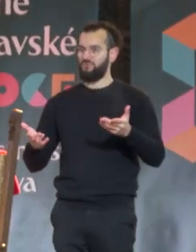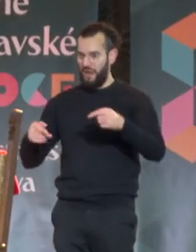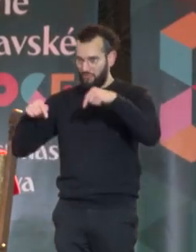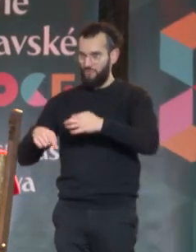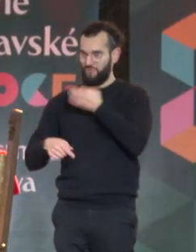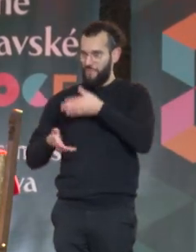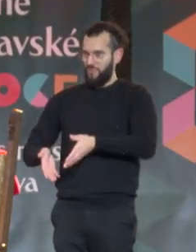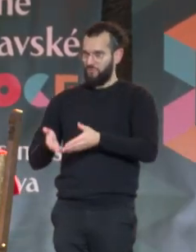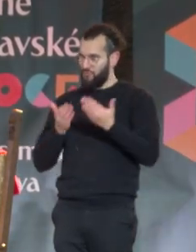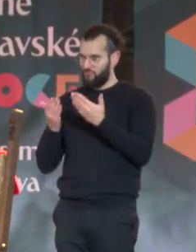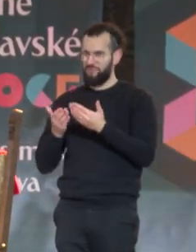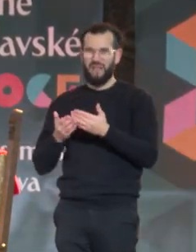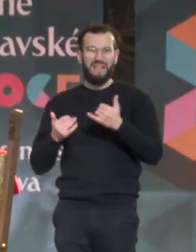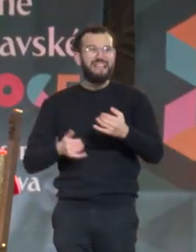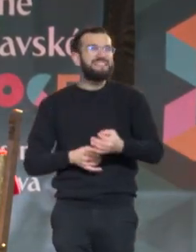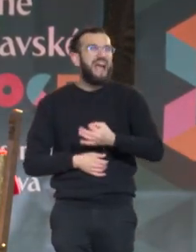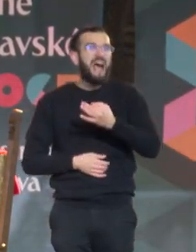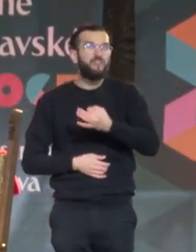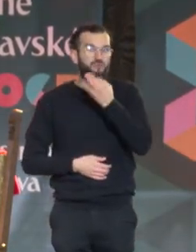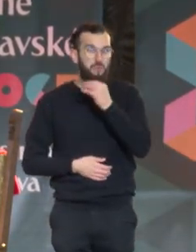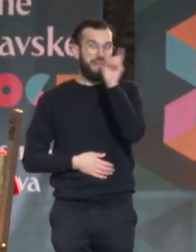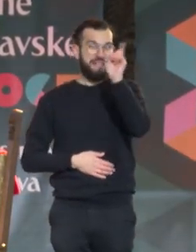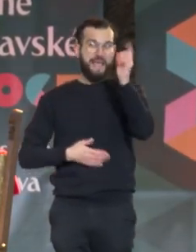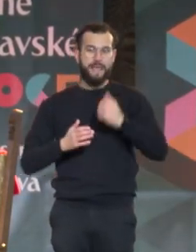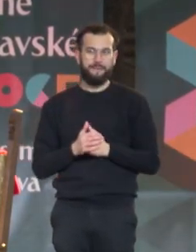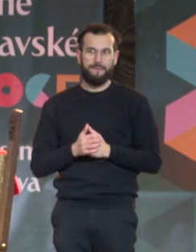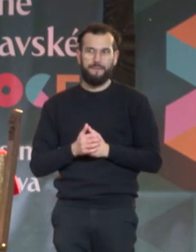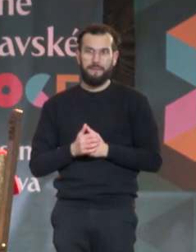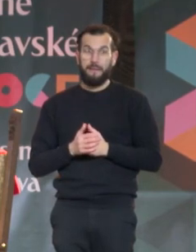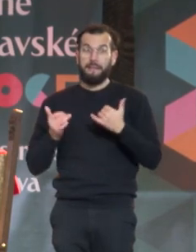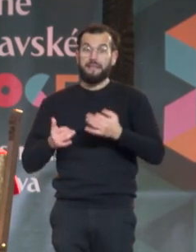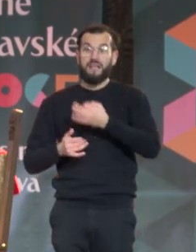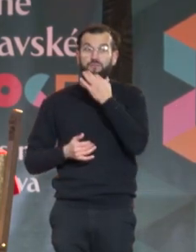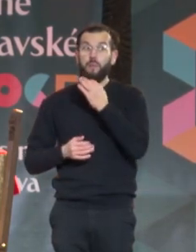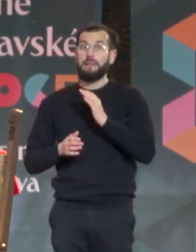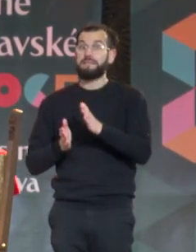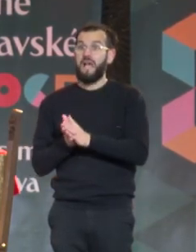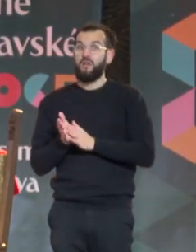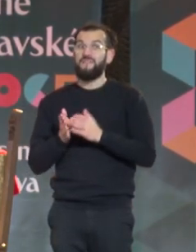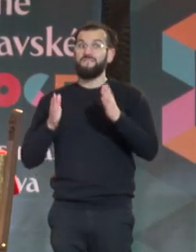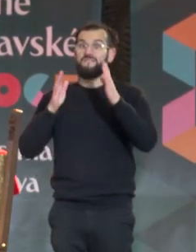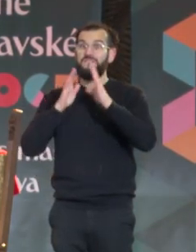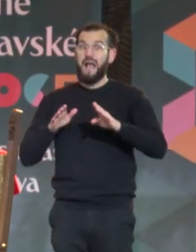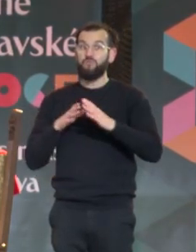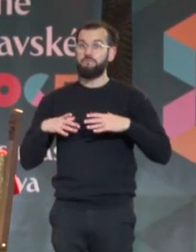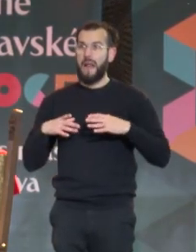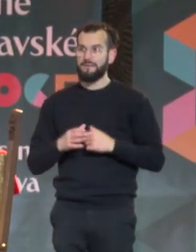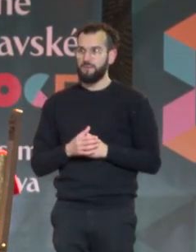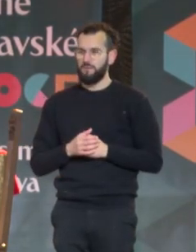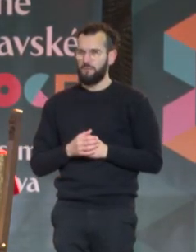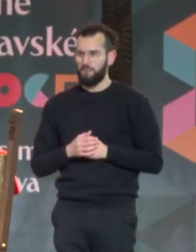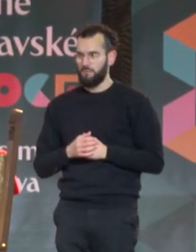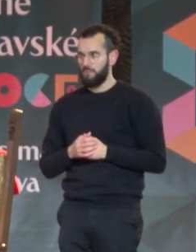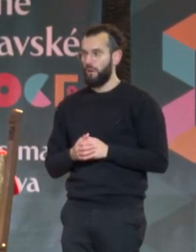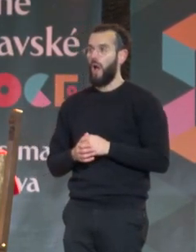Lenže dnes nie je sobota. Skúšam to. Dnes sú navyše aj vianočné prázdniny. Takže sa dnes